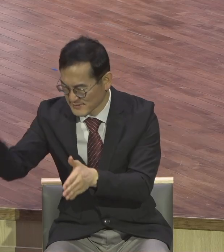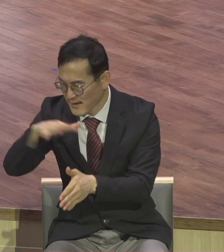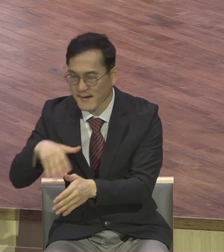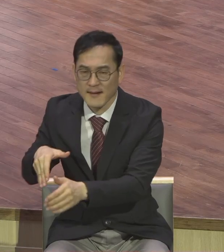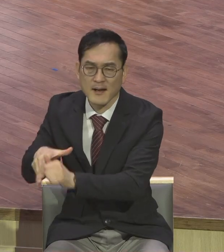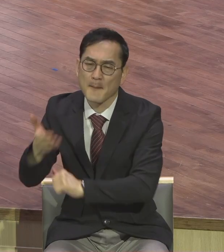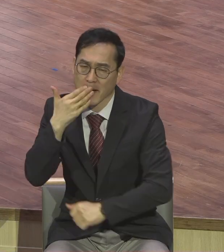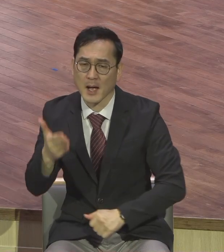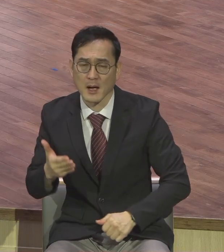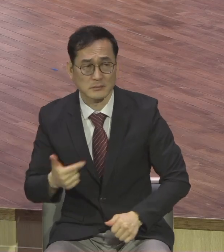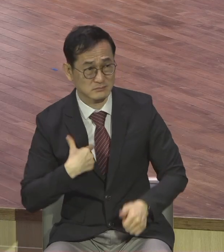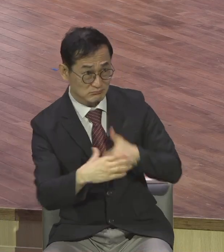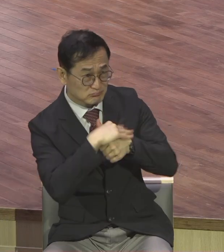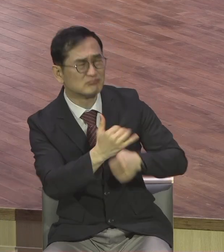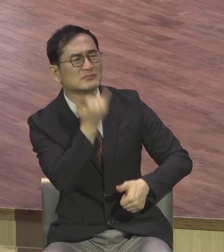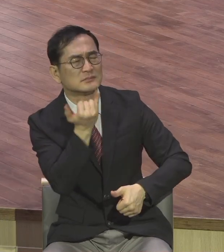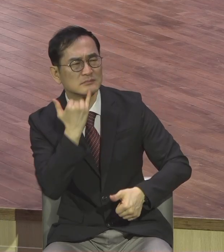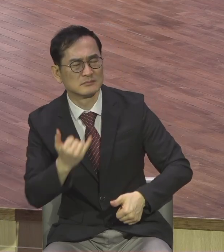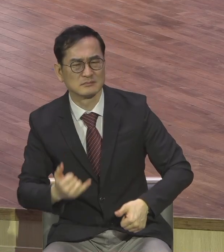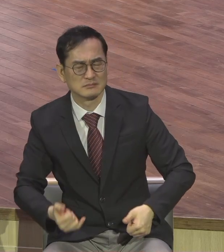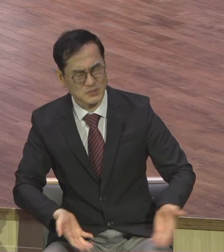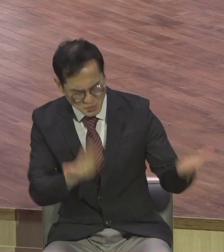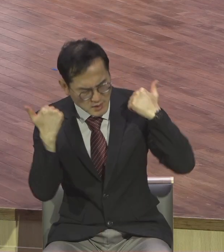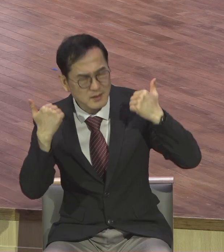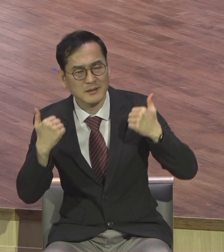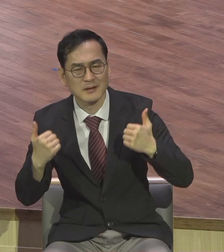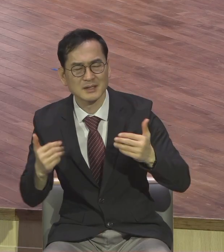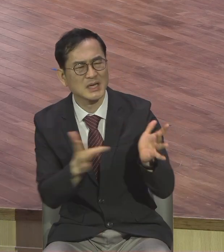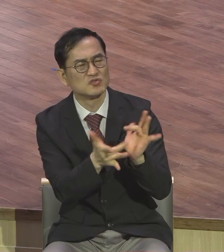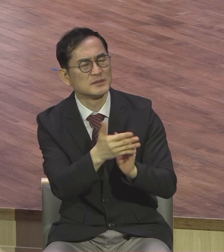다 모든 걸 다 감수하고